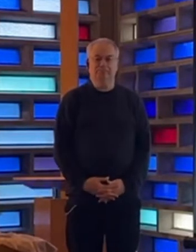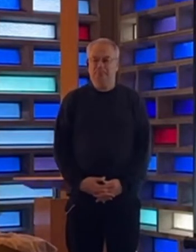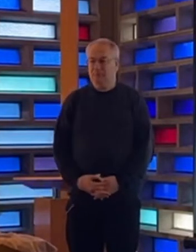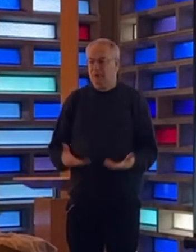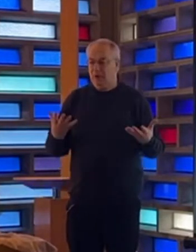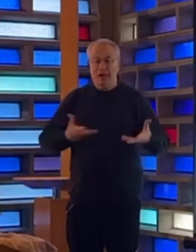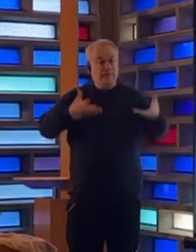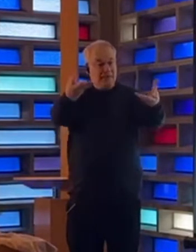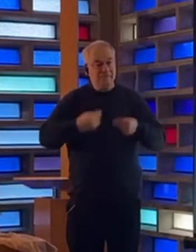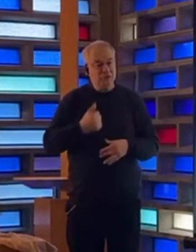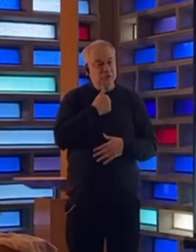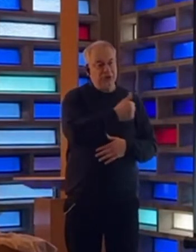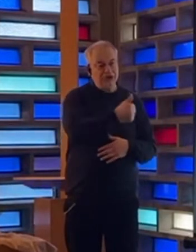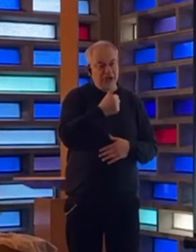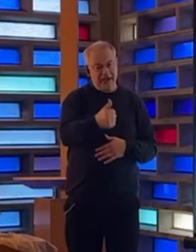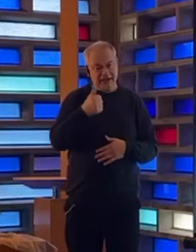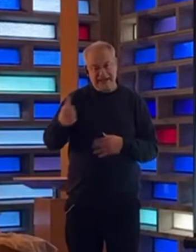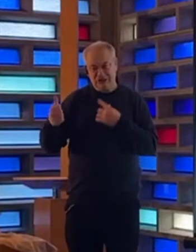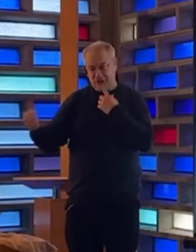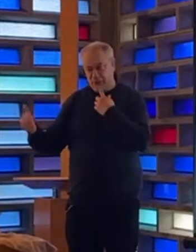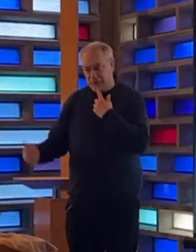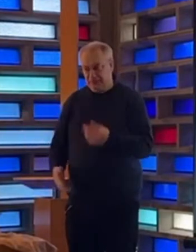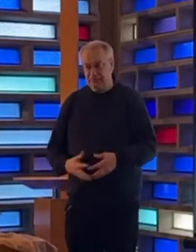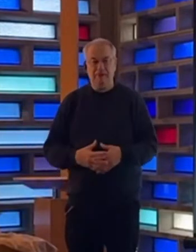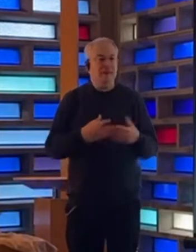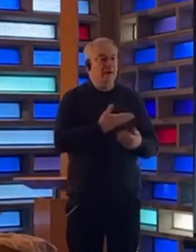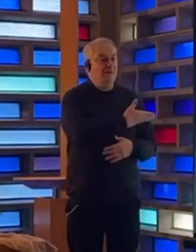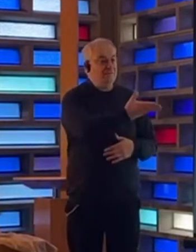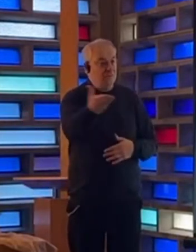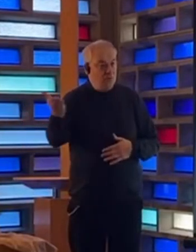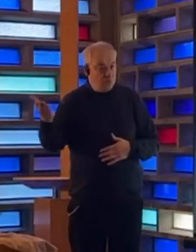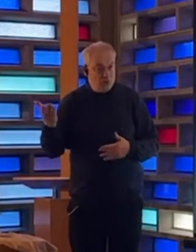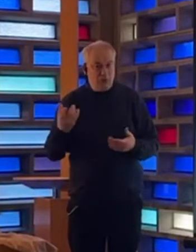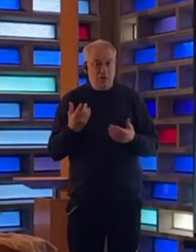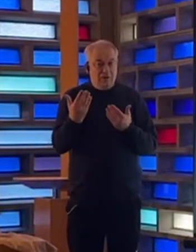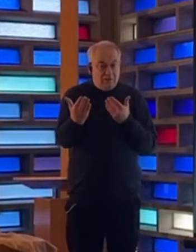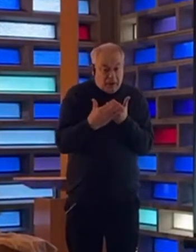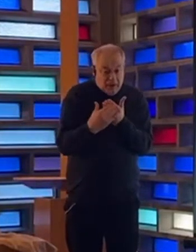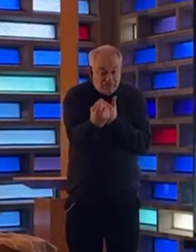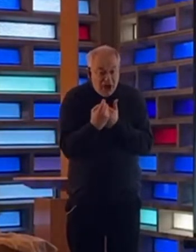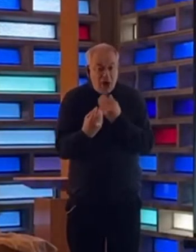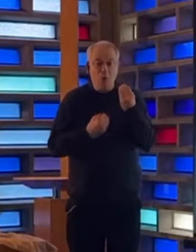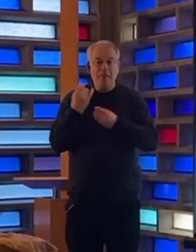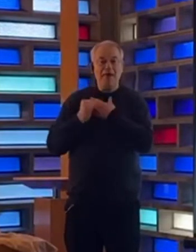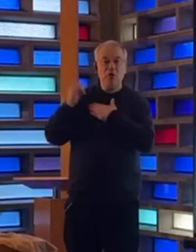Bienvenue à chacun et chacune. Vous qui êtes venus de près ou de loin en ce samedi